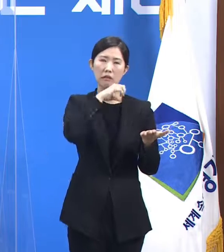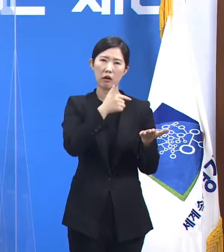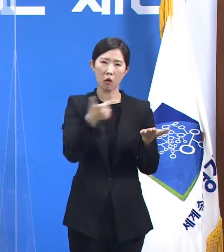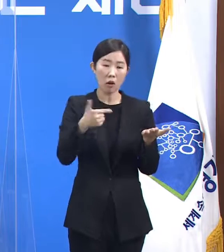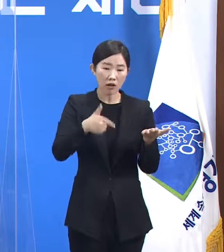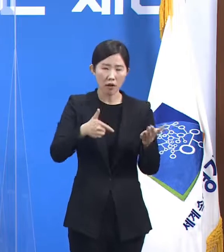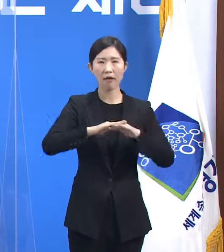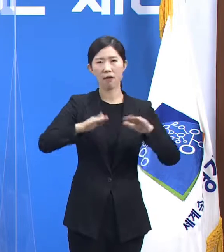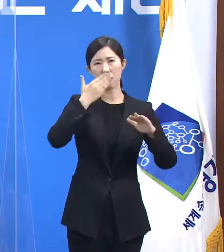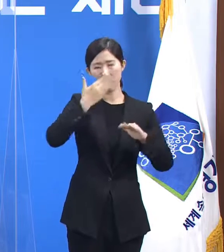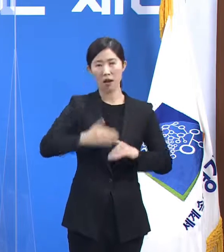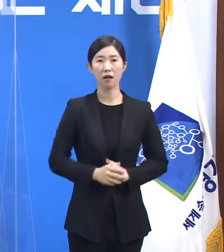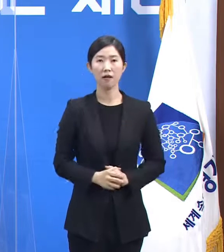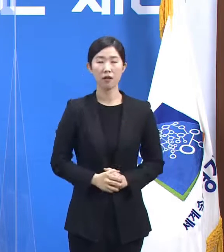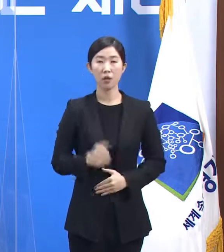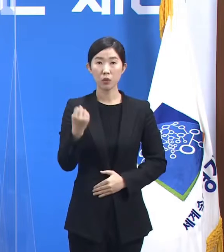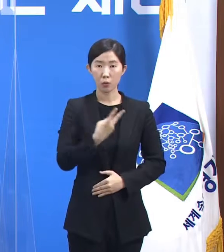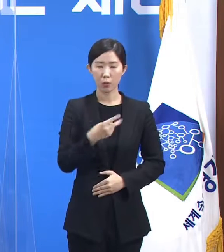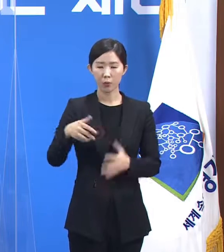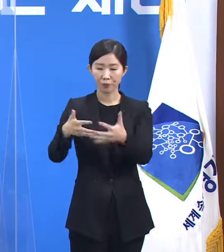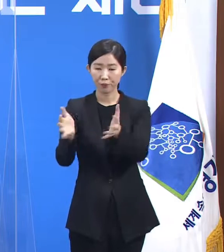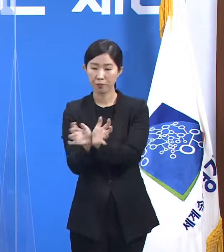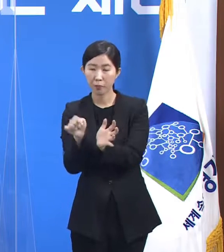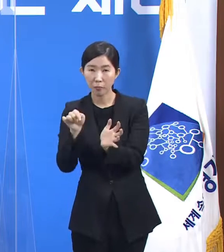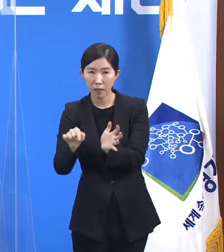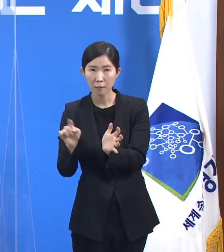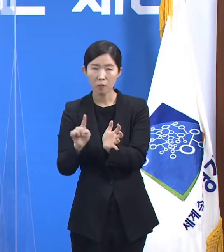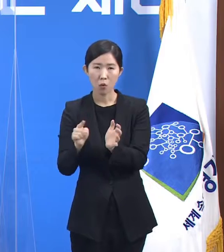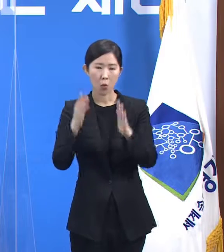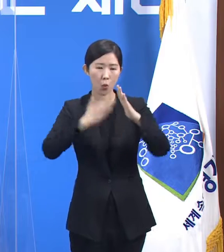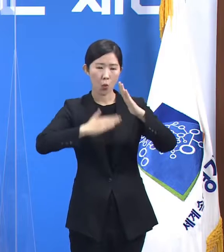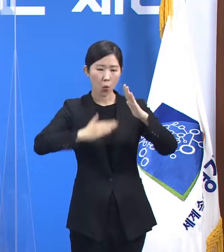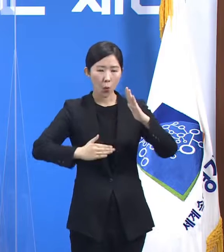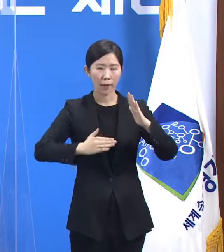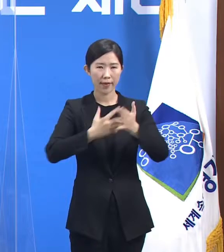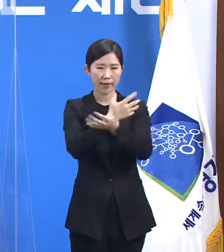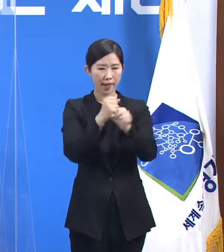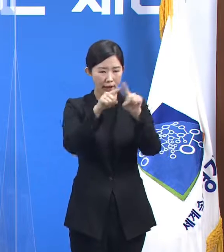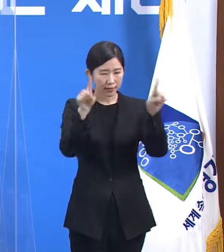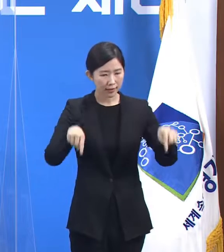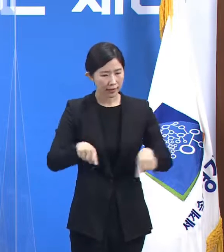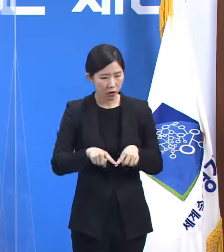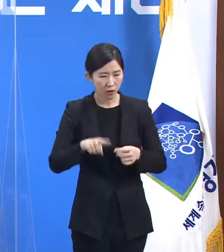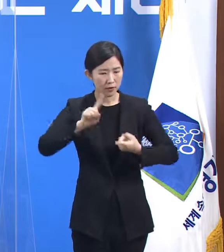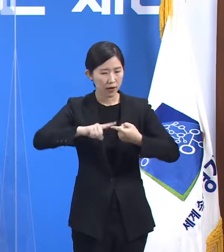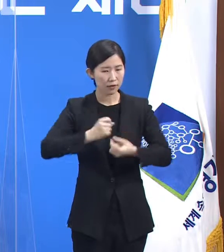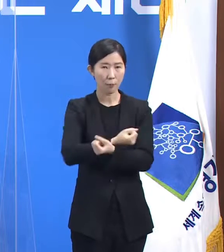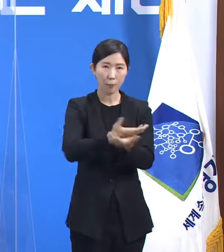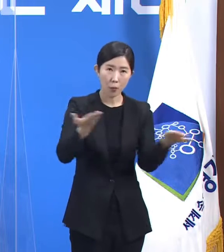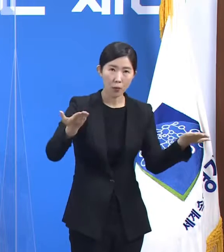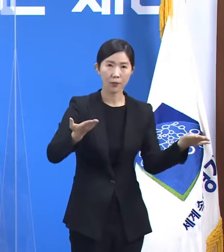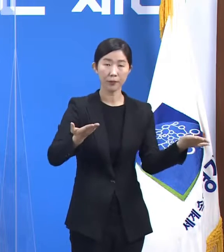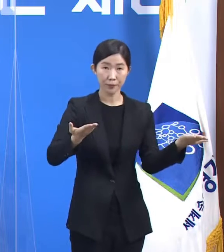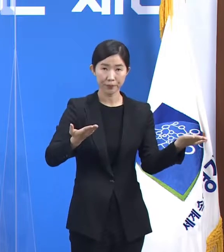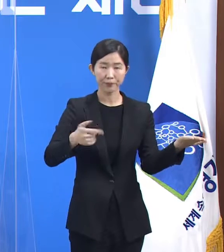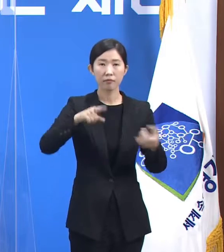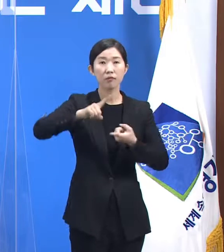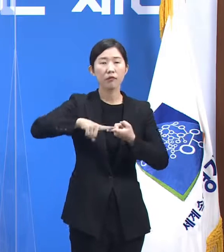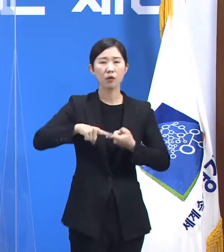플랫폼을 통해서 어떤 그 공정 계약서의 보급이라든지 이런 측면에 있어서 조금 더 공공이